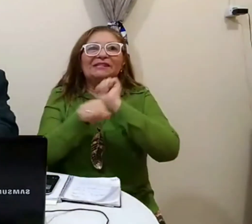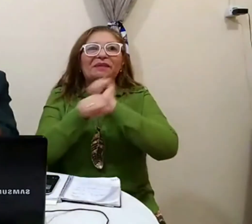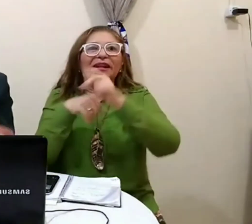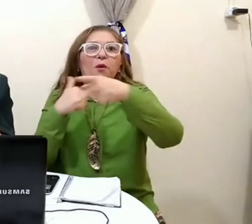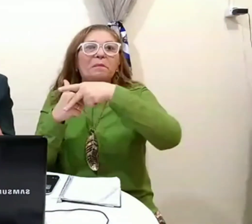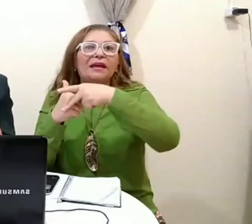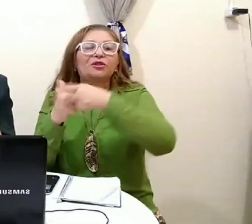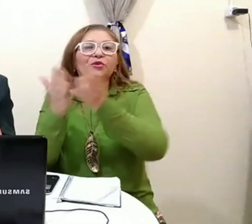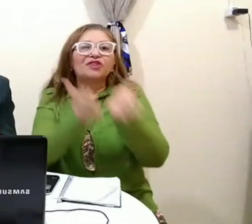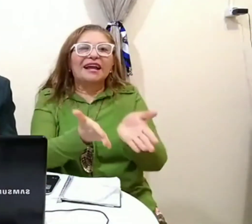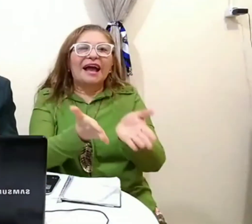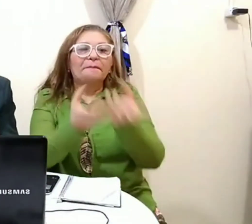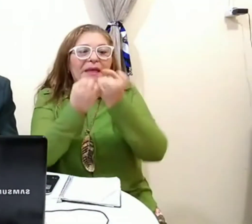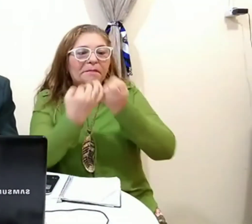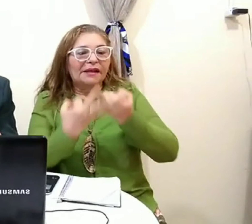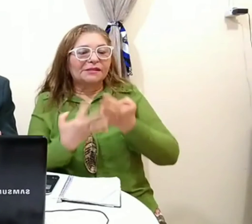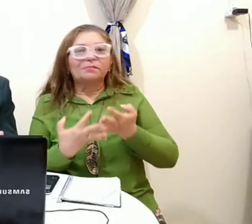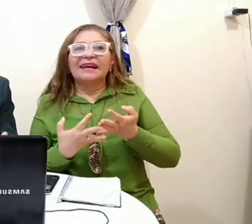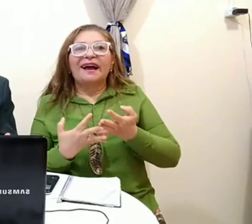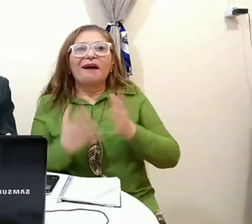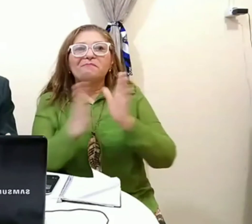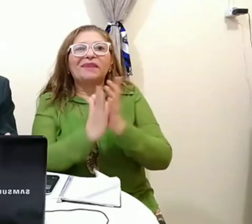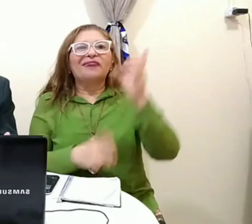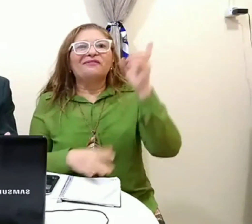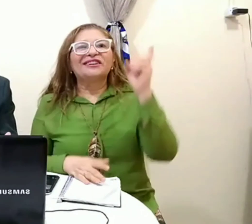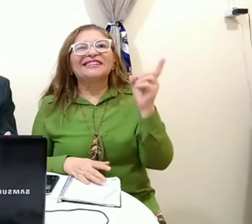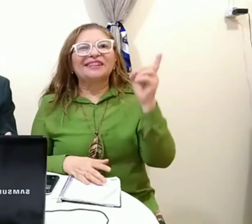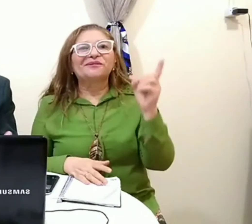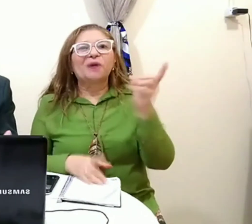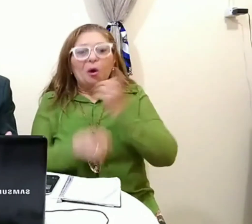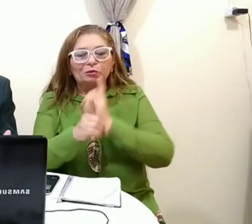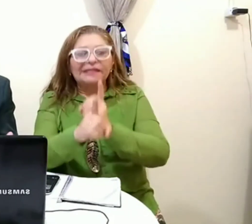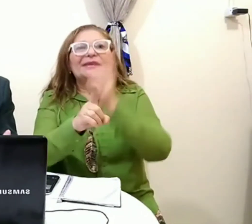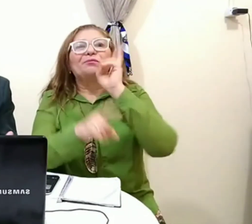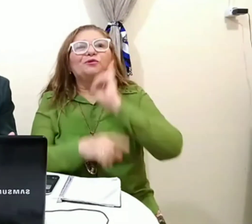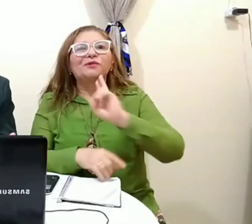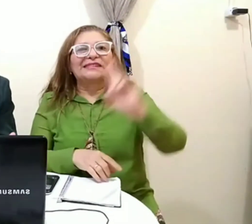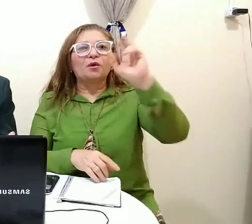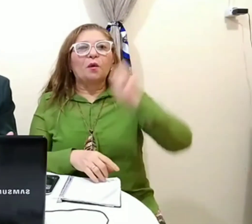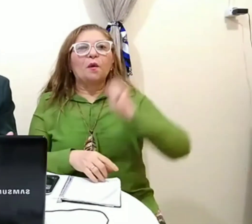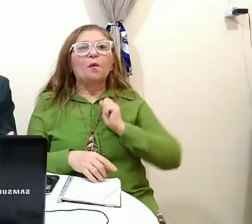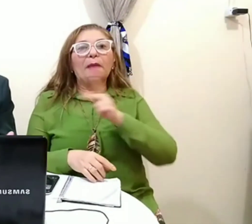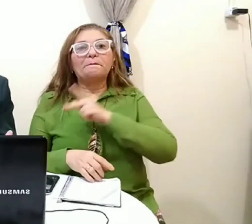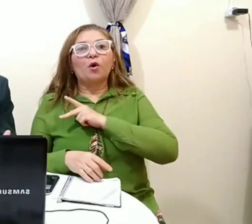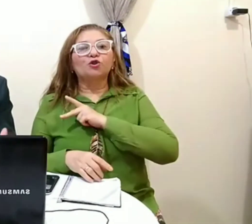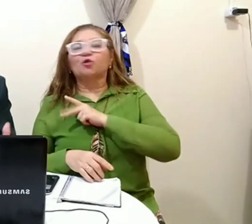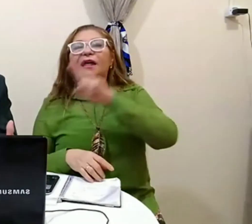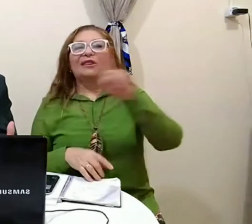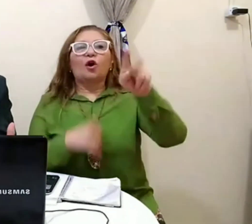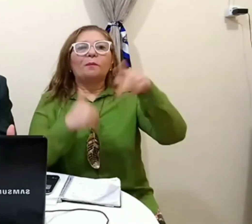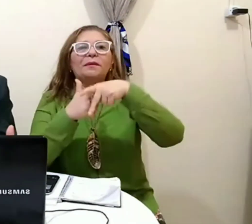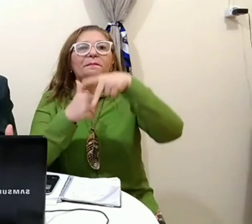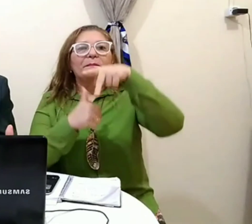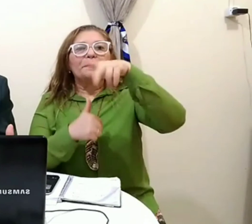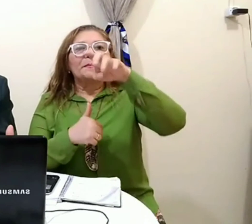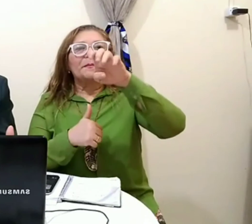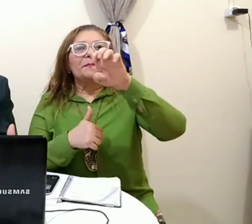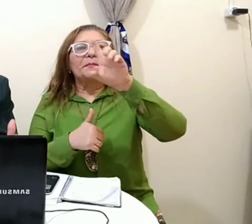os amigos. Afinal de contas, ia chegar ali um discípulo do Senhor, um apóstolo chamado Simão Pedro,